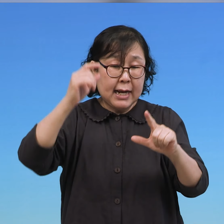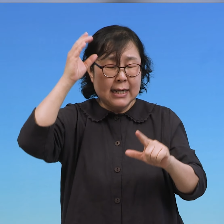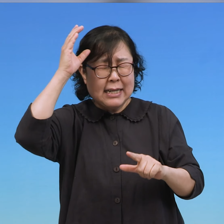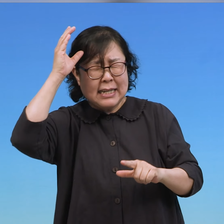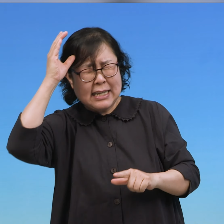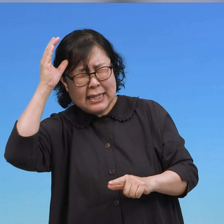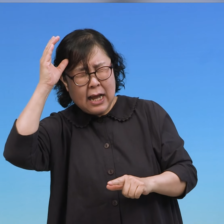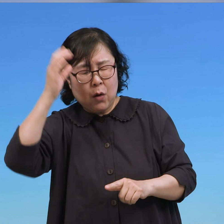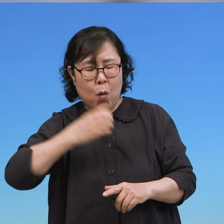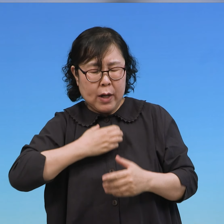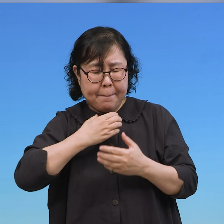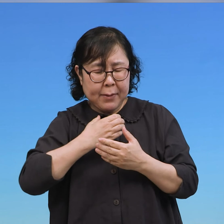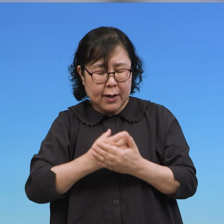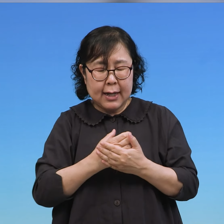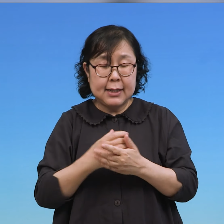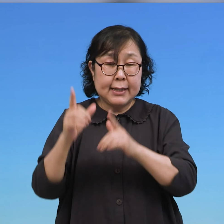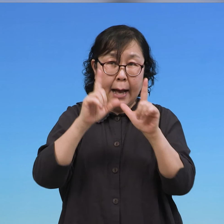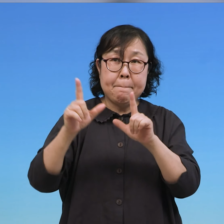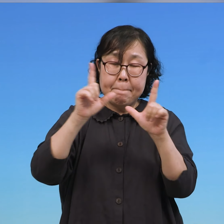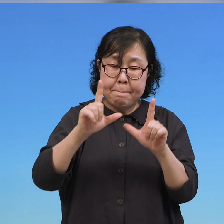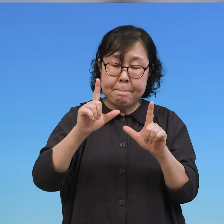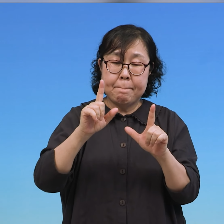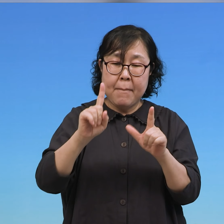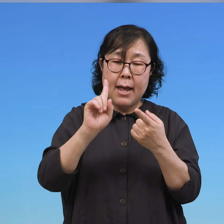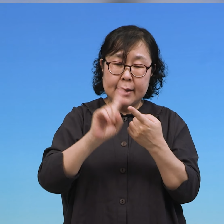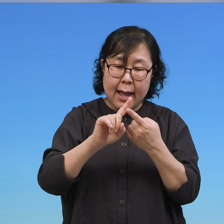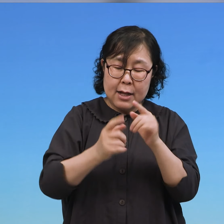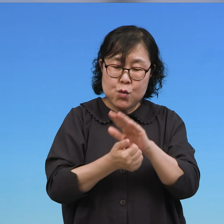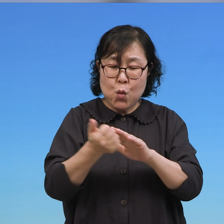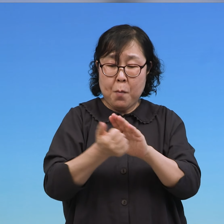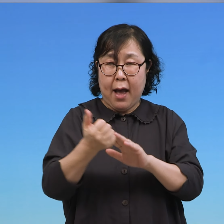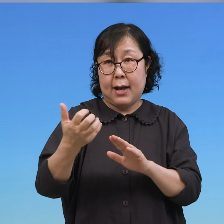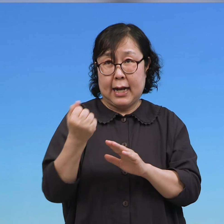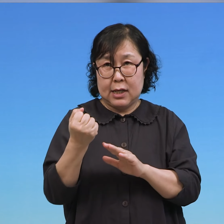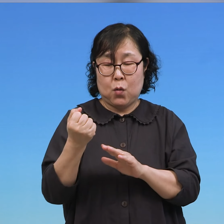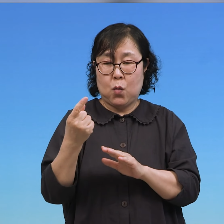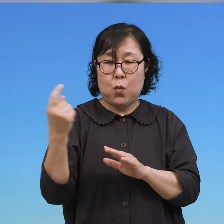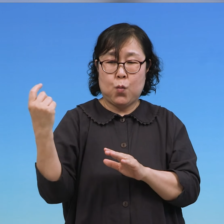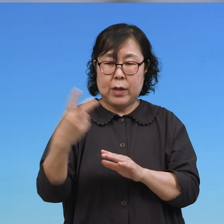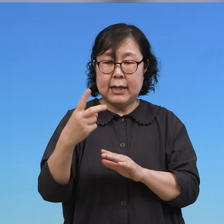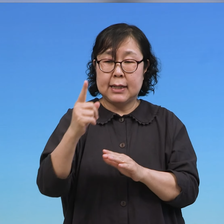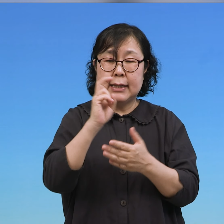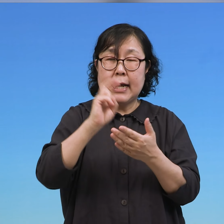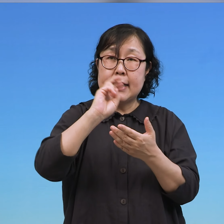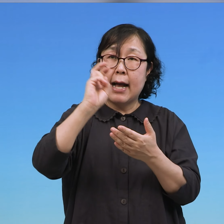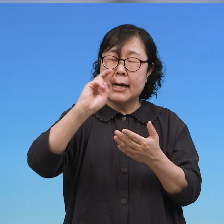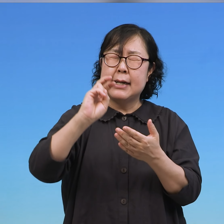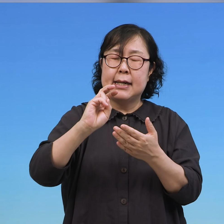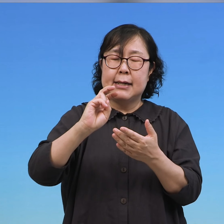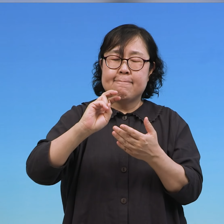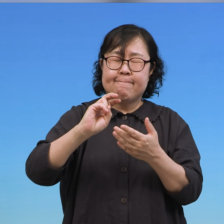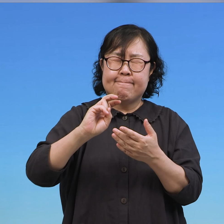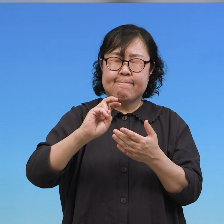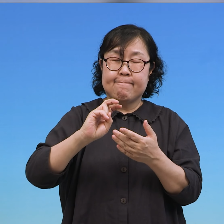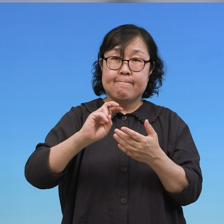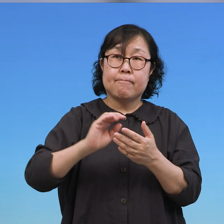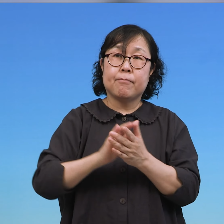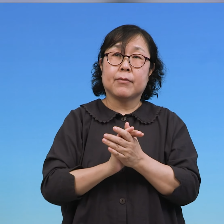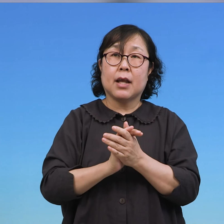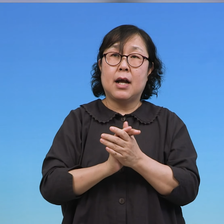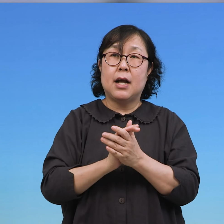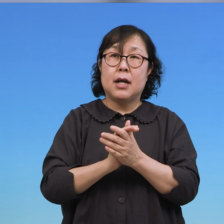감격하며 기대하는 인생, 오늘 이 소망을 가지고 한 번 더 이 찬양 한마디 한마디 지난 20여 년 동안